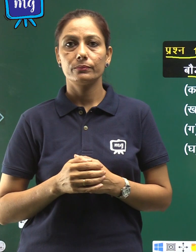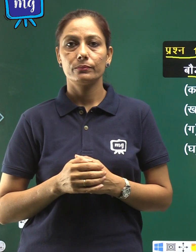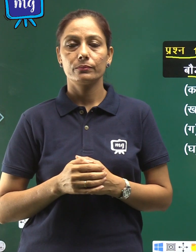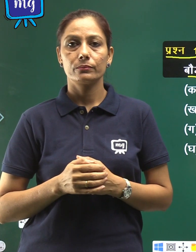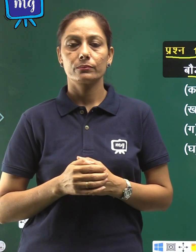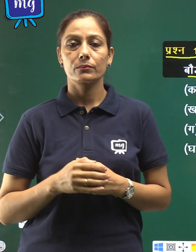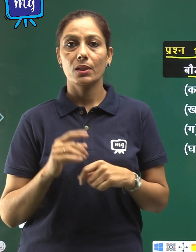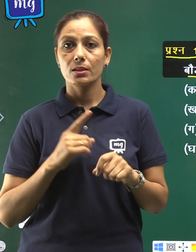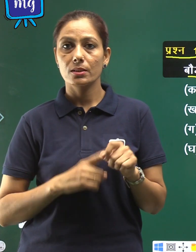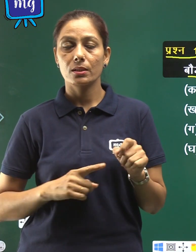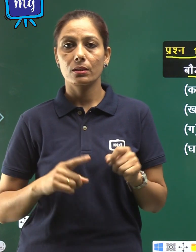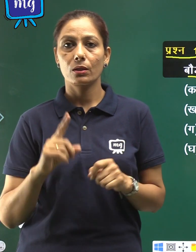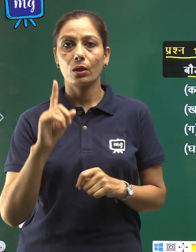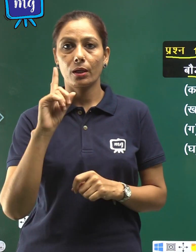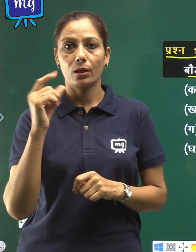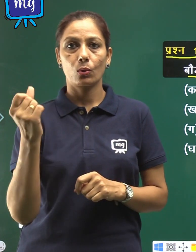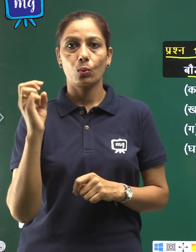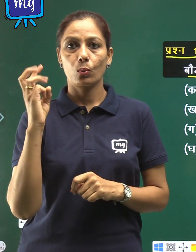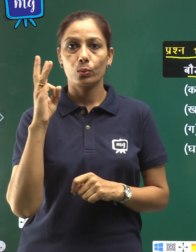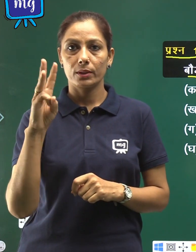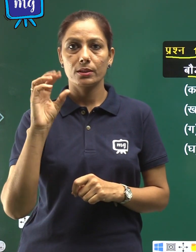कि सन उन्नीस सौ तीस में